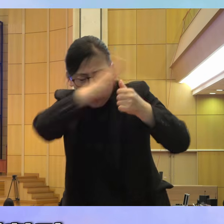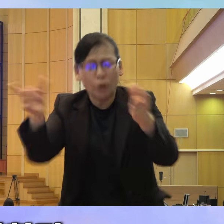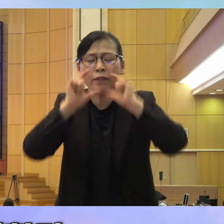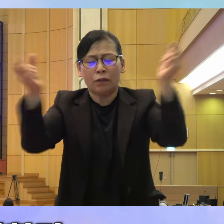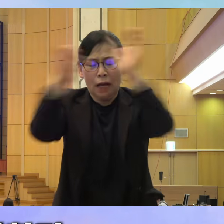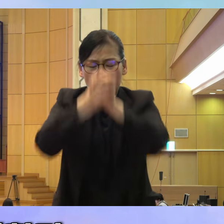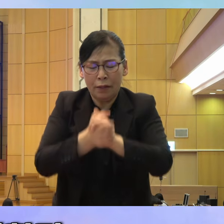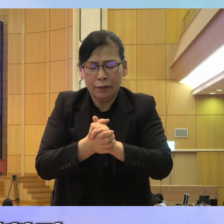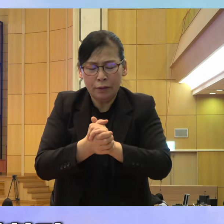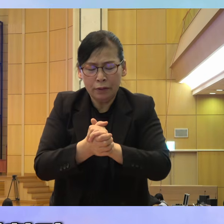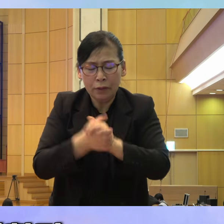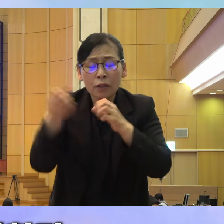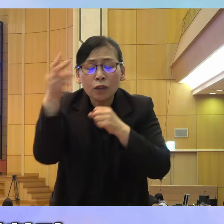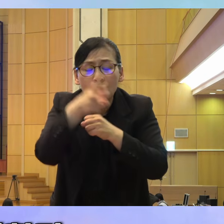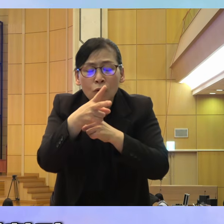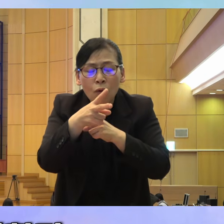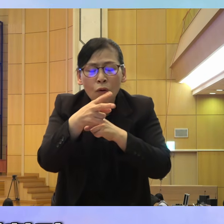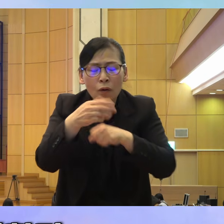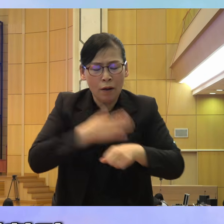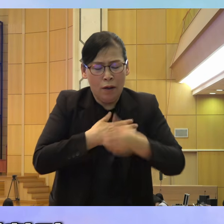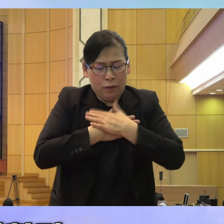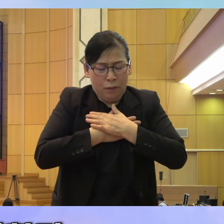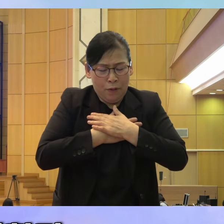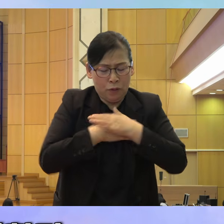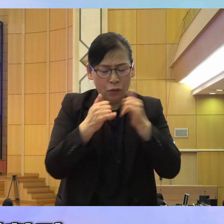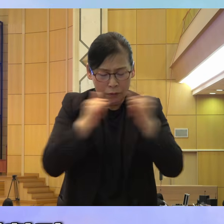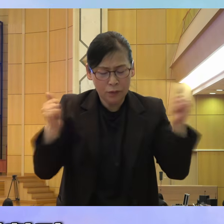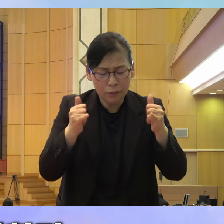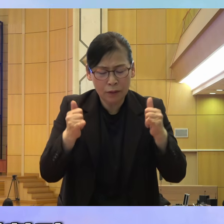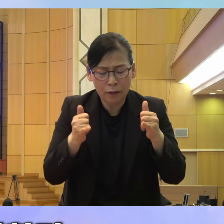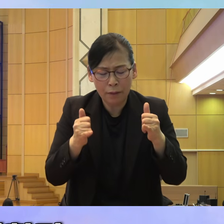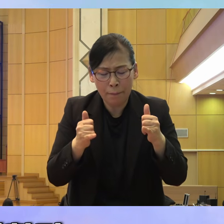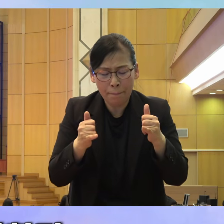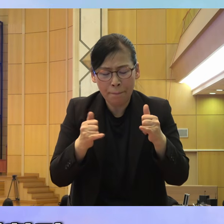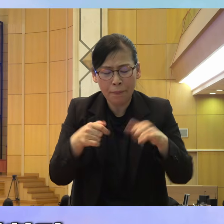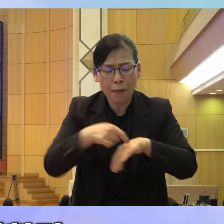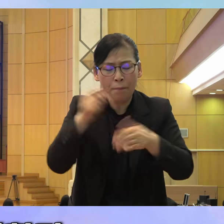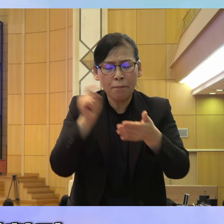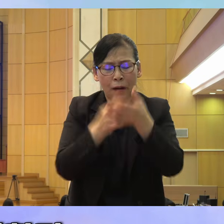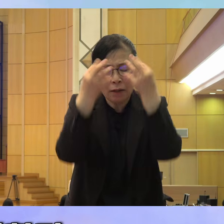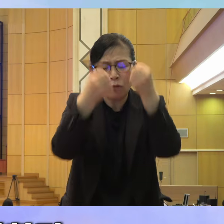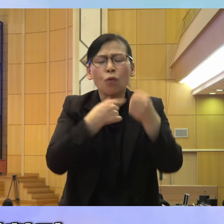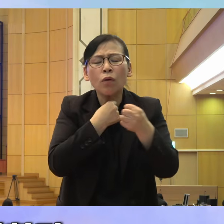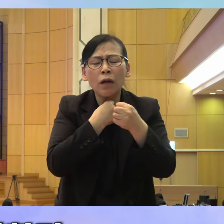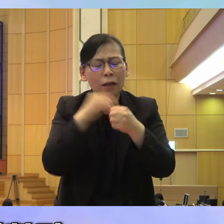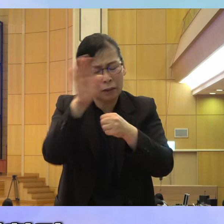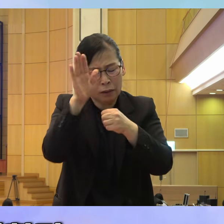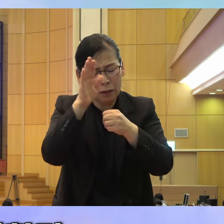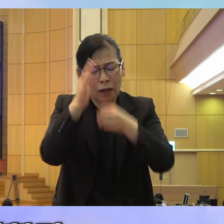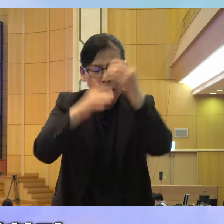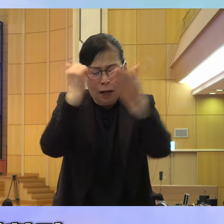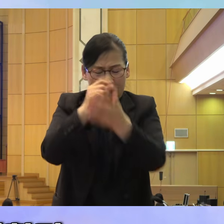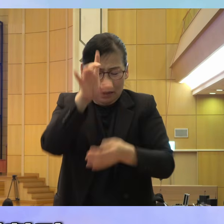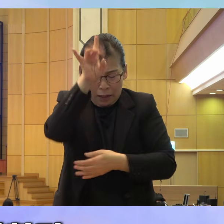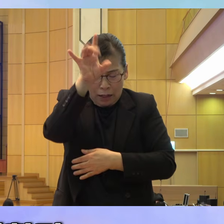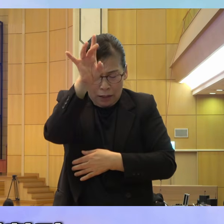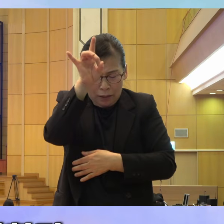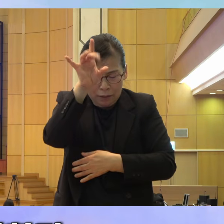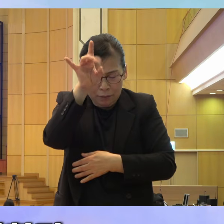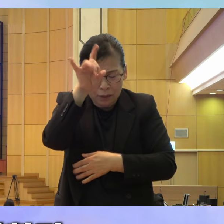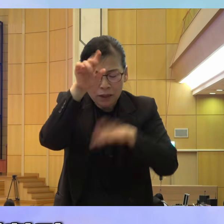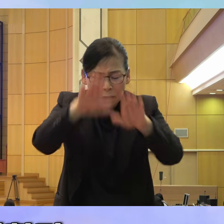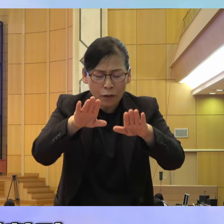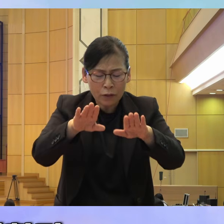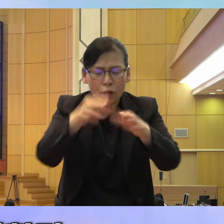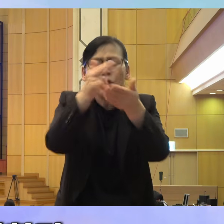놓일지어다. 그리고 가슴에 손을 얹었습니다. 많은 것은 원치 않습니다. 그러나 단 한 가지